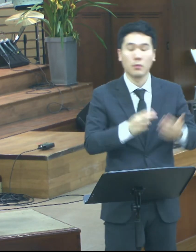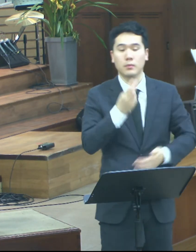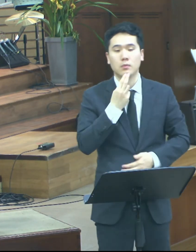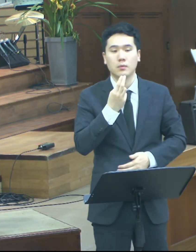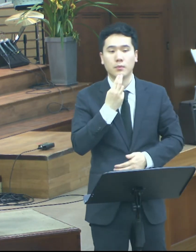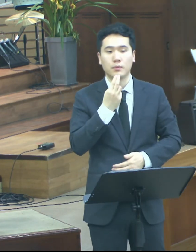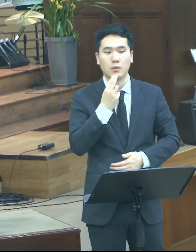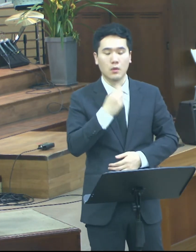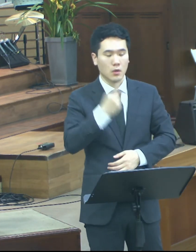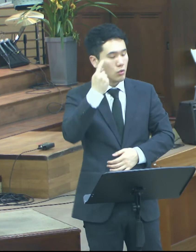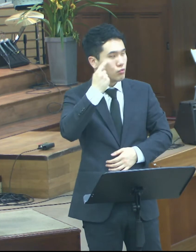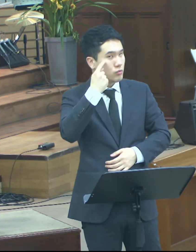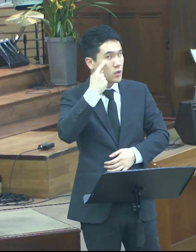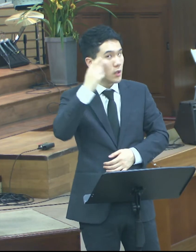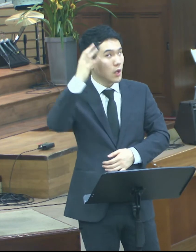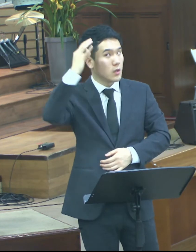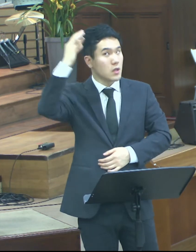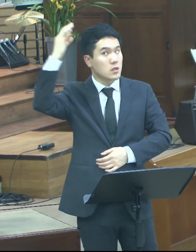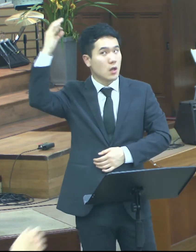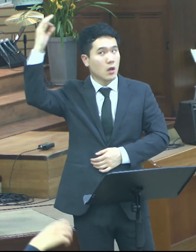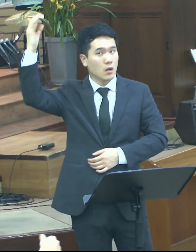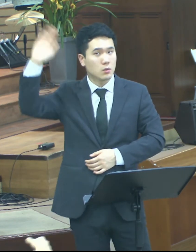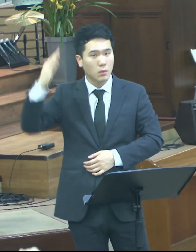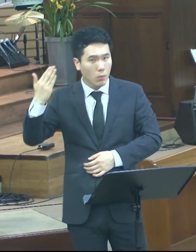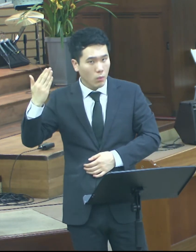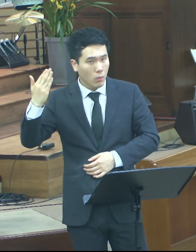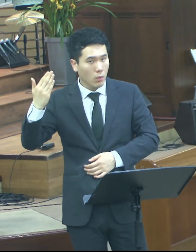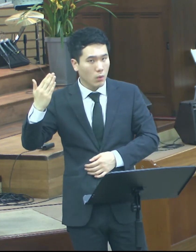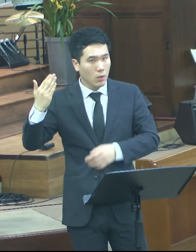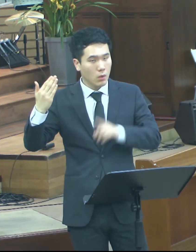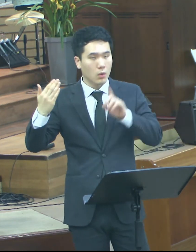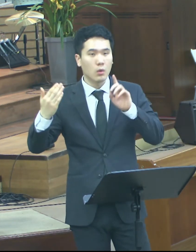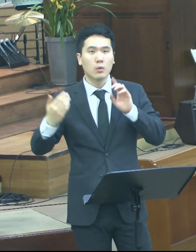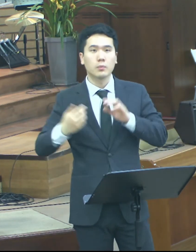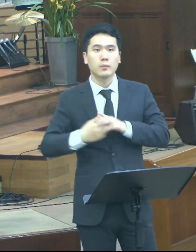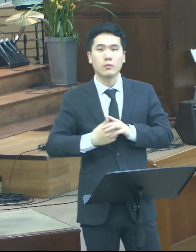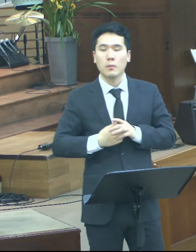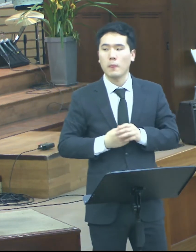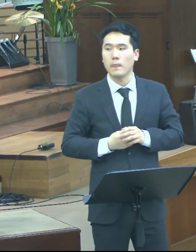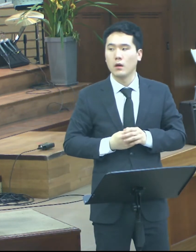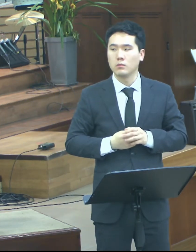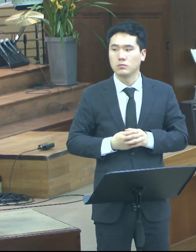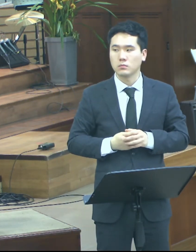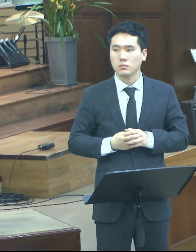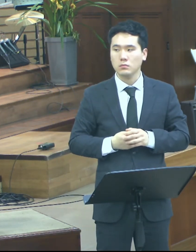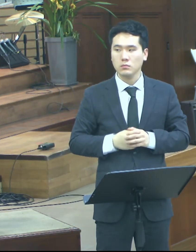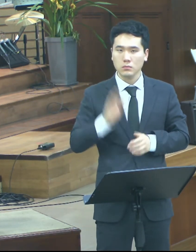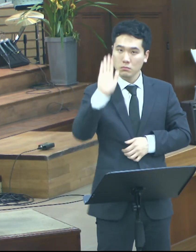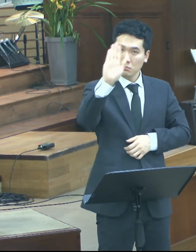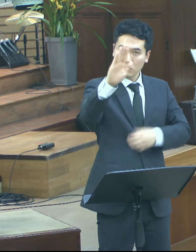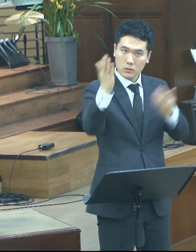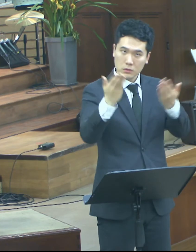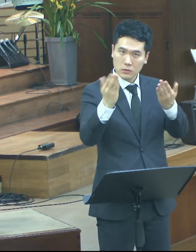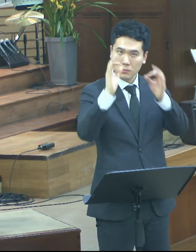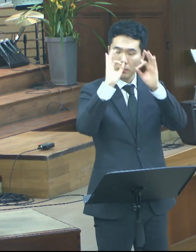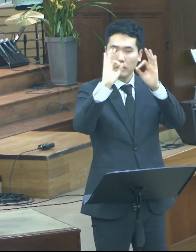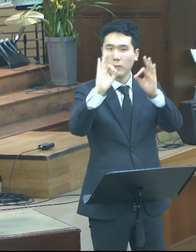상상을 자극하고 상상을 긍정적으로 할 수 있도록 눈이 돌아가야 되는데 이 눈이 감겨 있는 거예요.